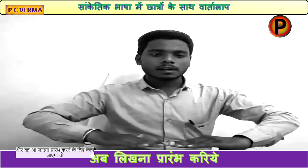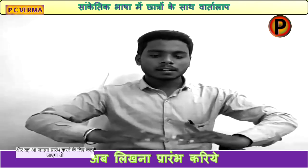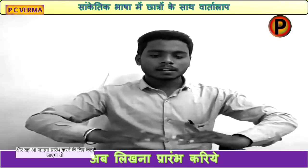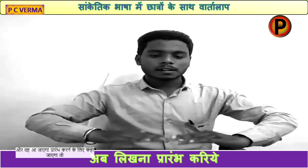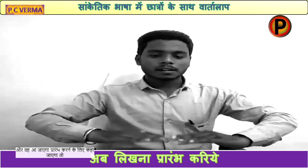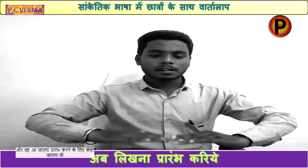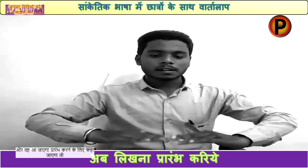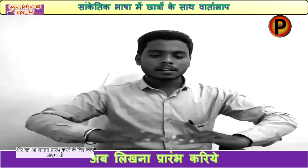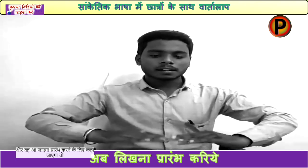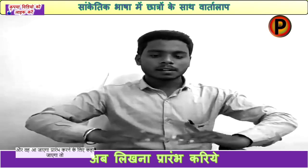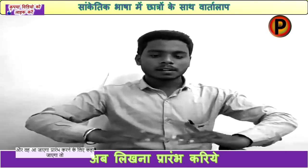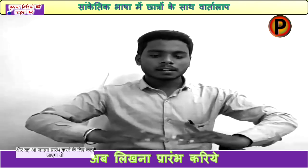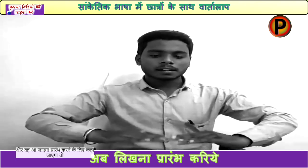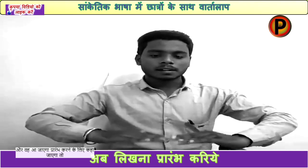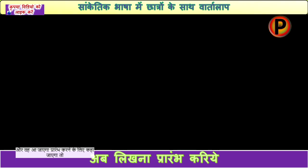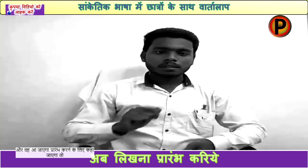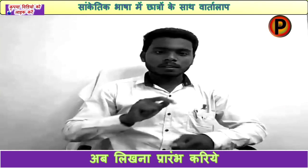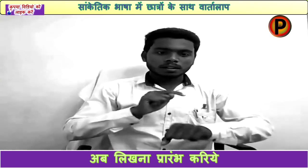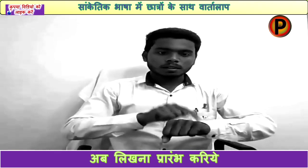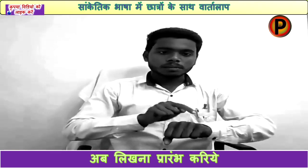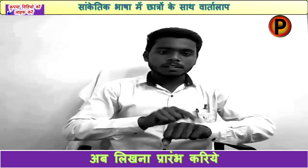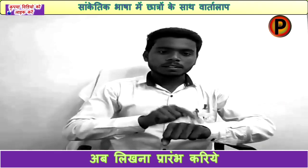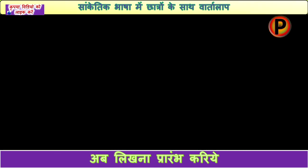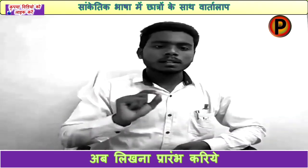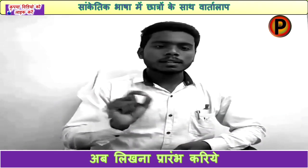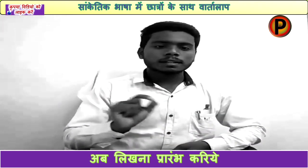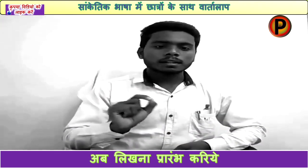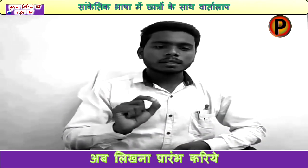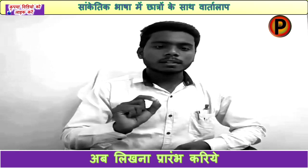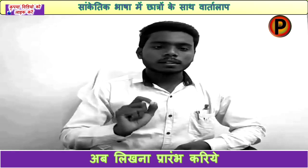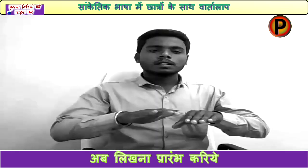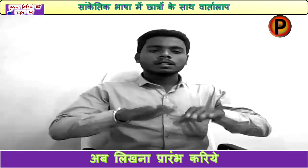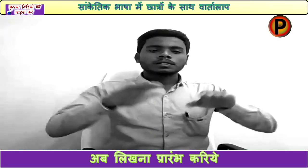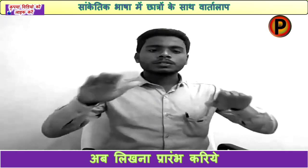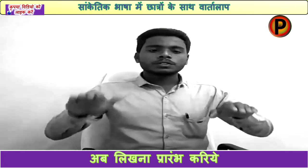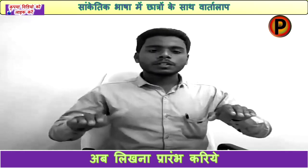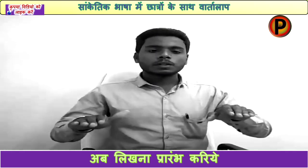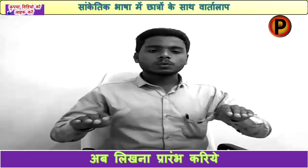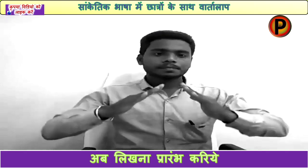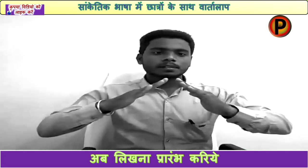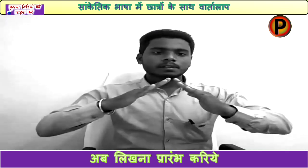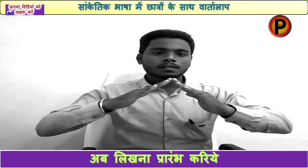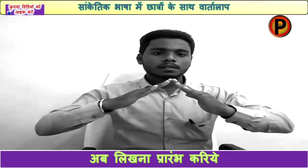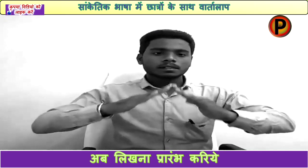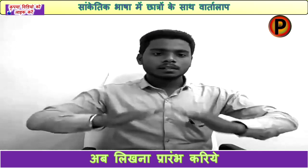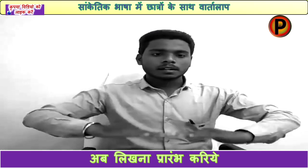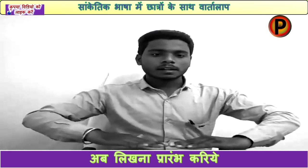प्रारंभ करिए, लिखना चालू करिए। ये देख सकते हैं आप, लिखना चालू